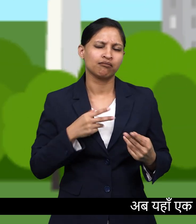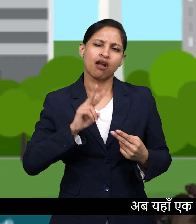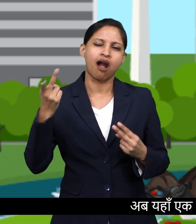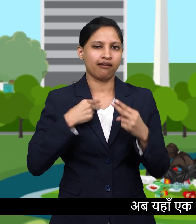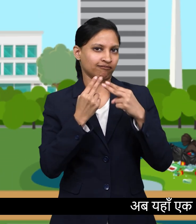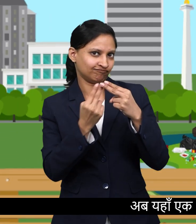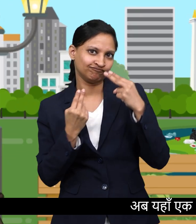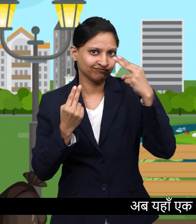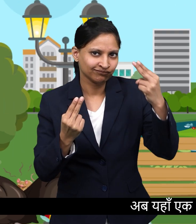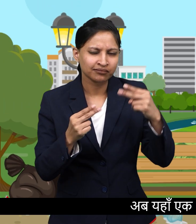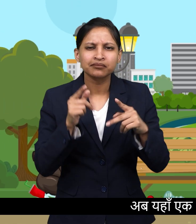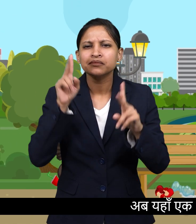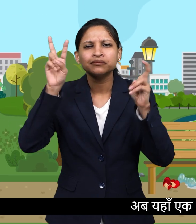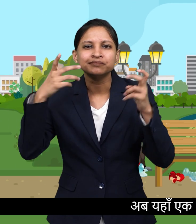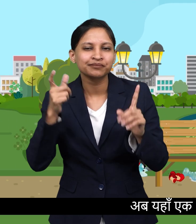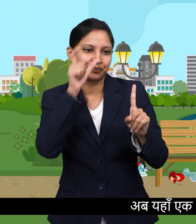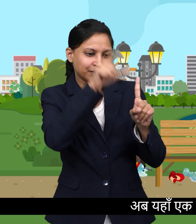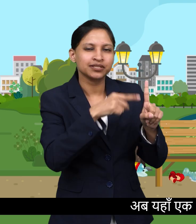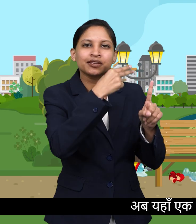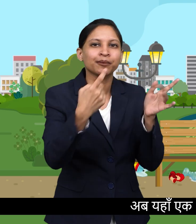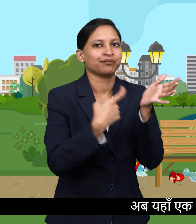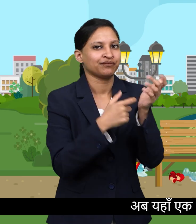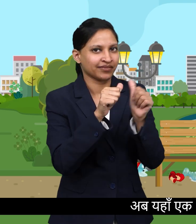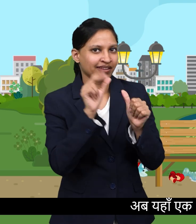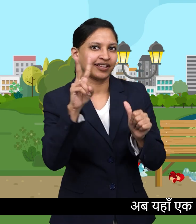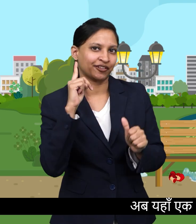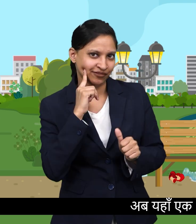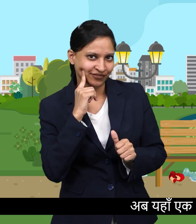अब यहाँ एक और कहानी है रवि के बारे में।